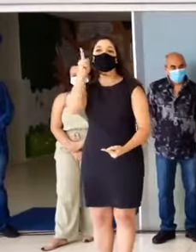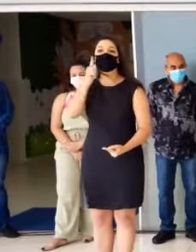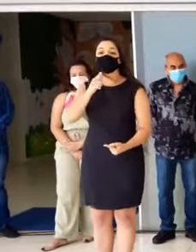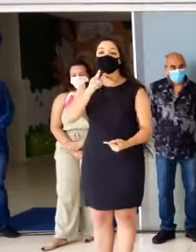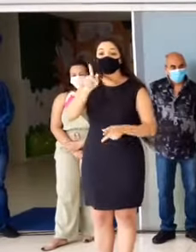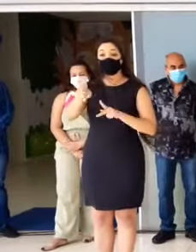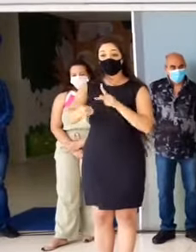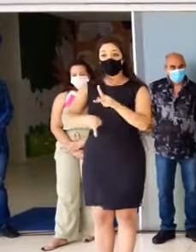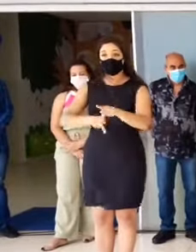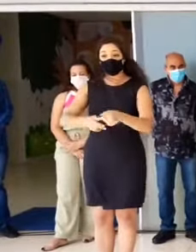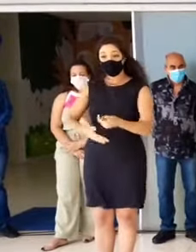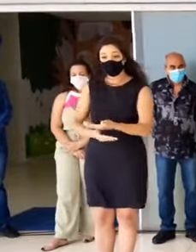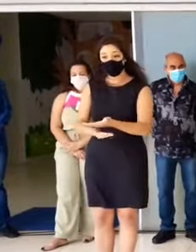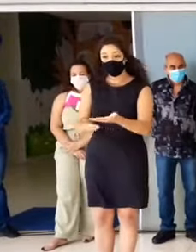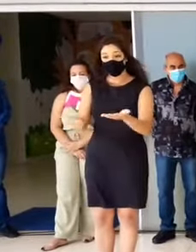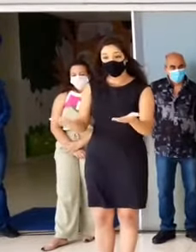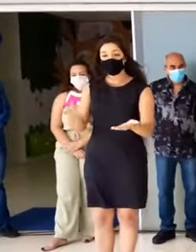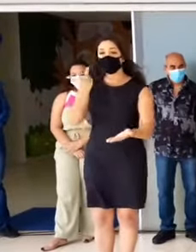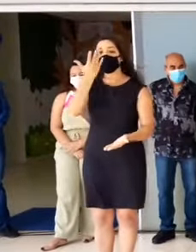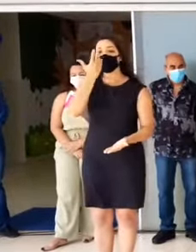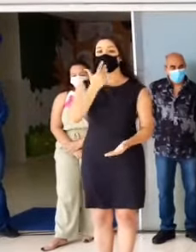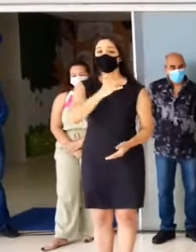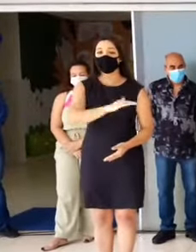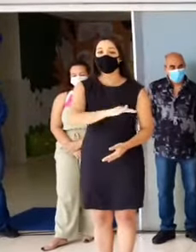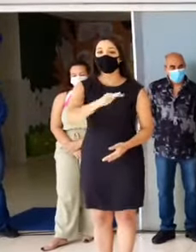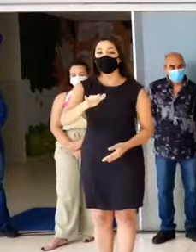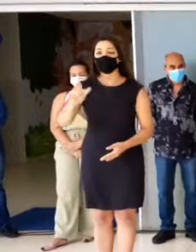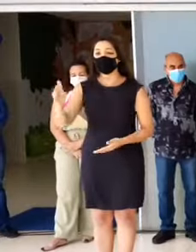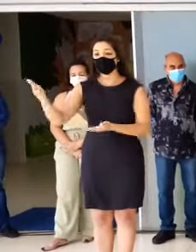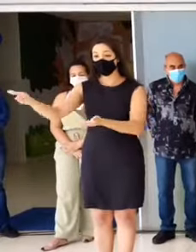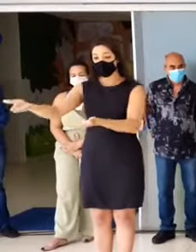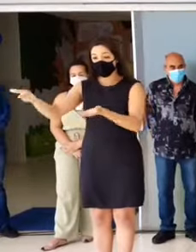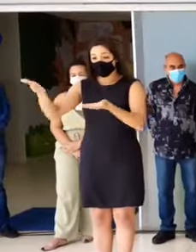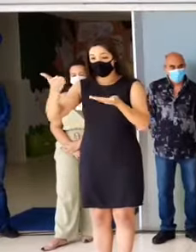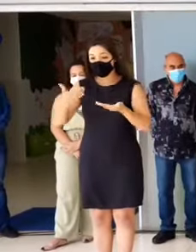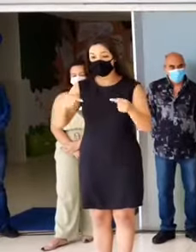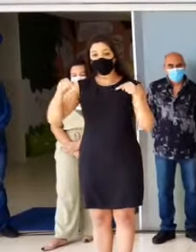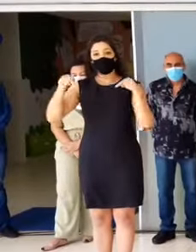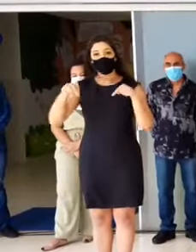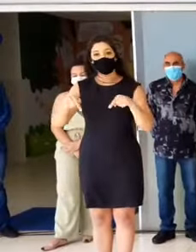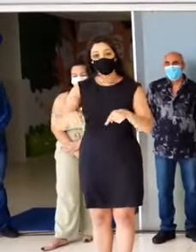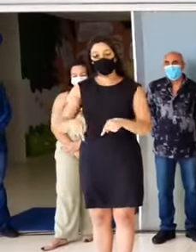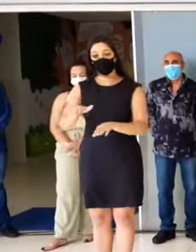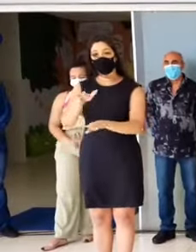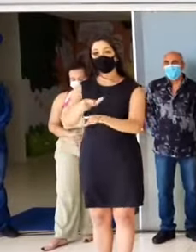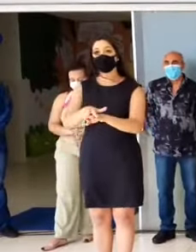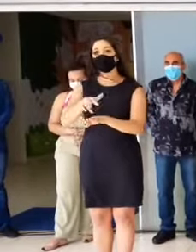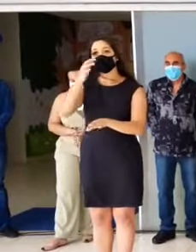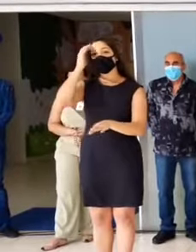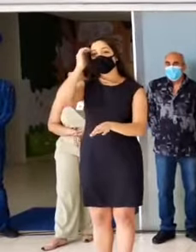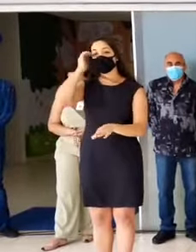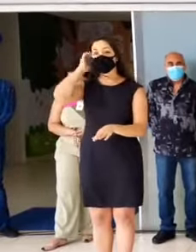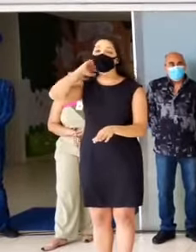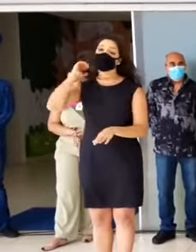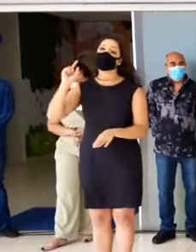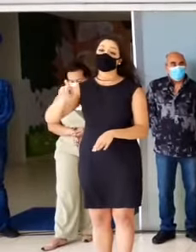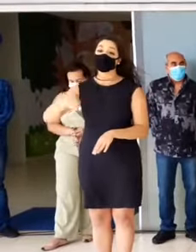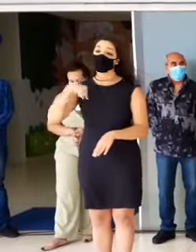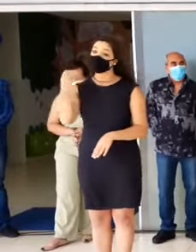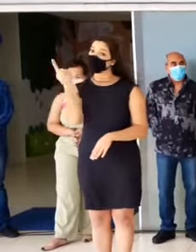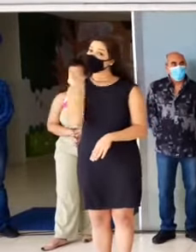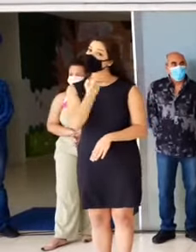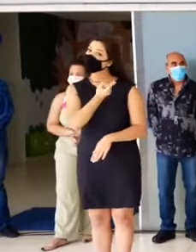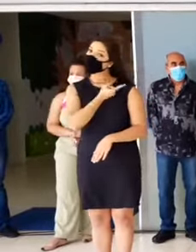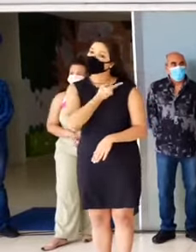população, ganham as crianças que aqui vão ser internadas, enquanto depois todos nós